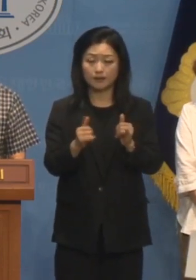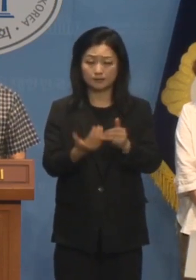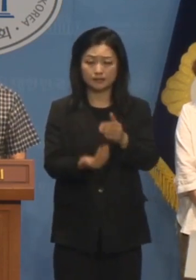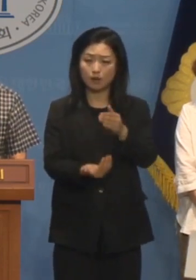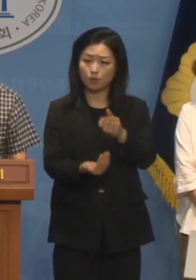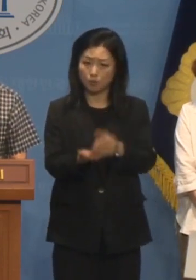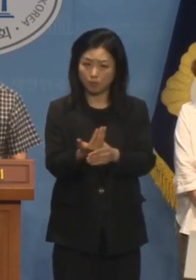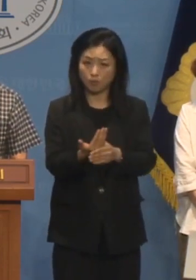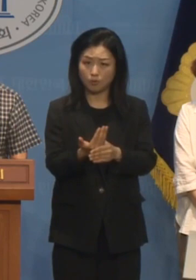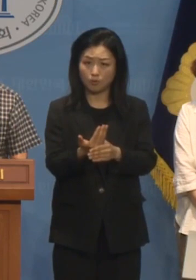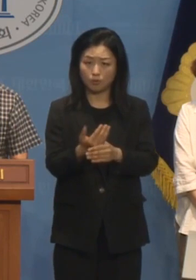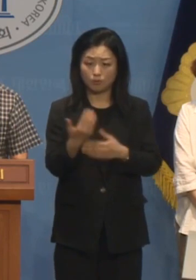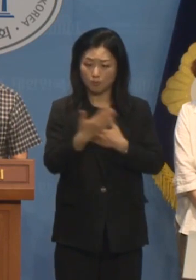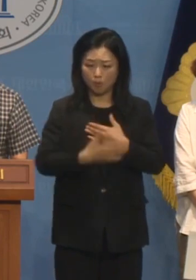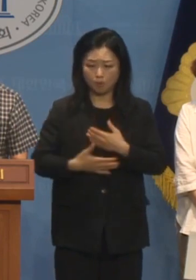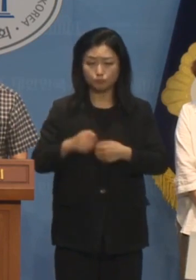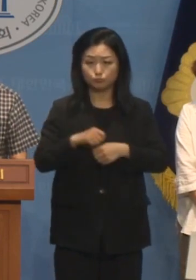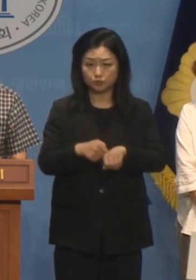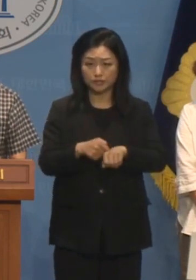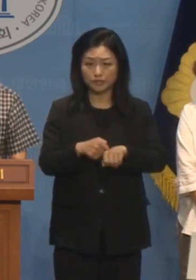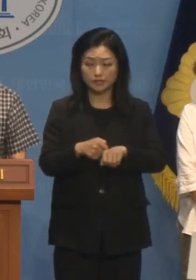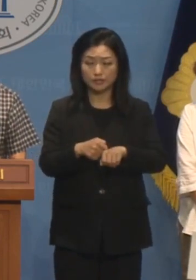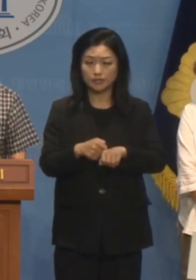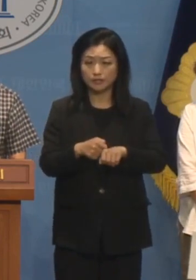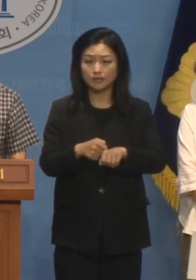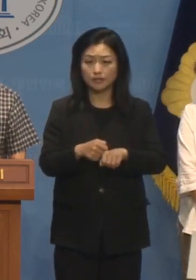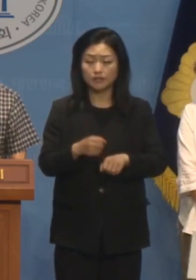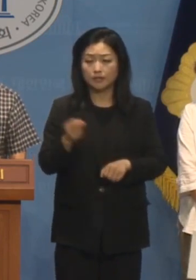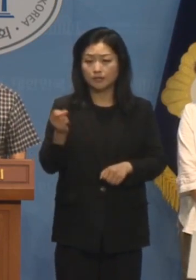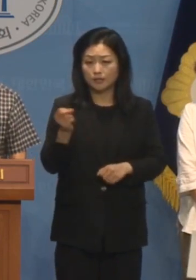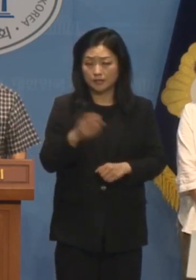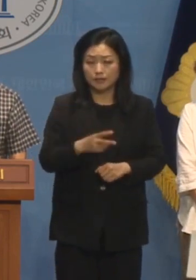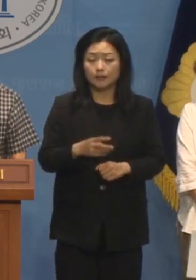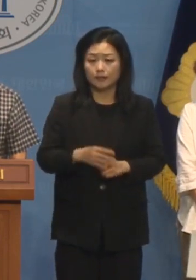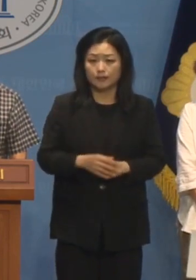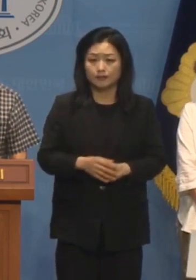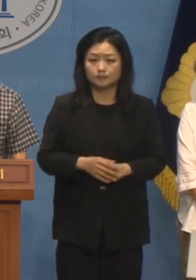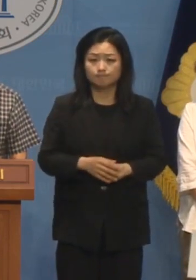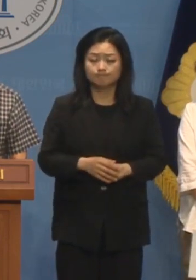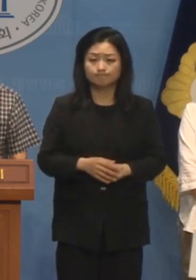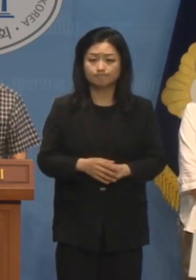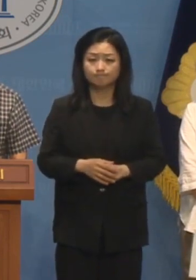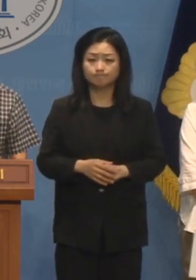사고 과로사로 더 많은 사람들이